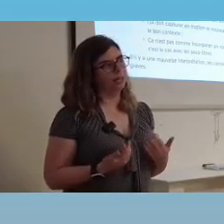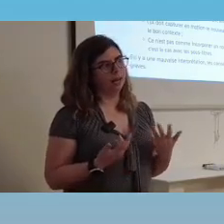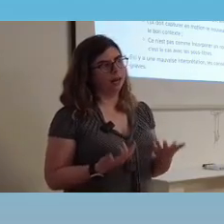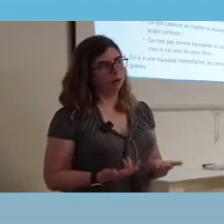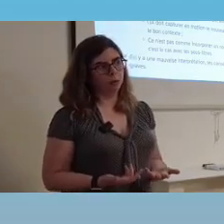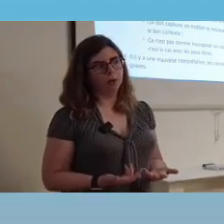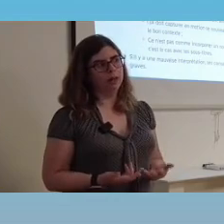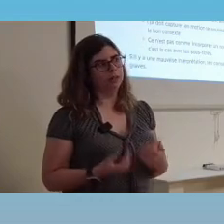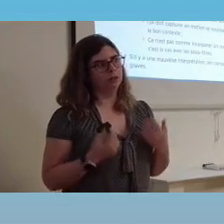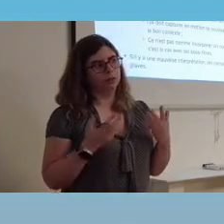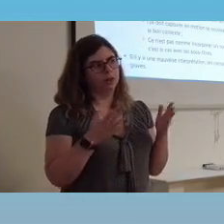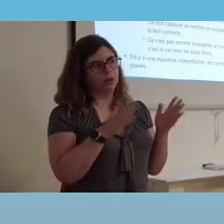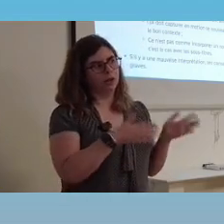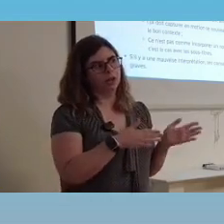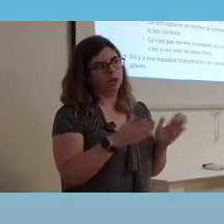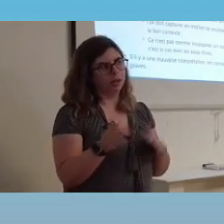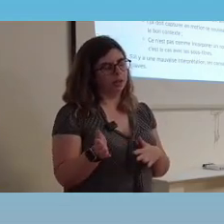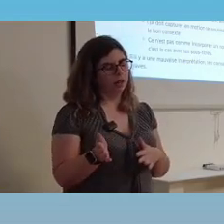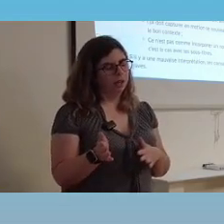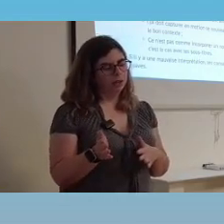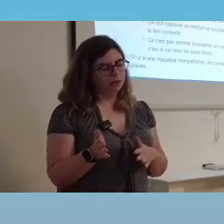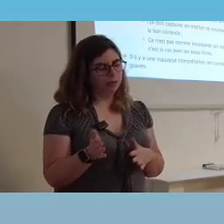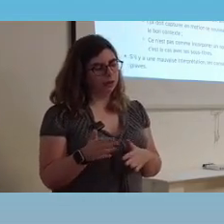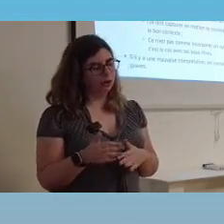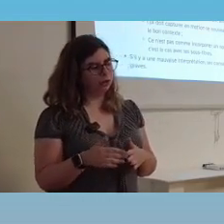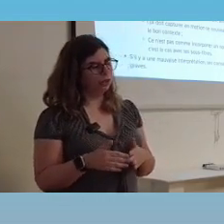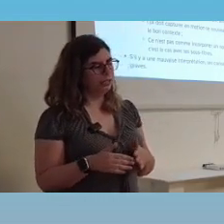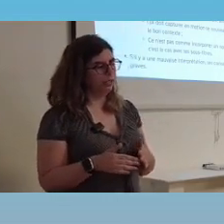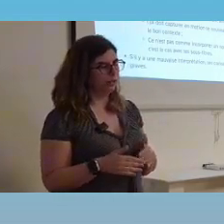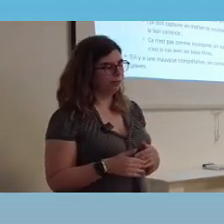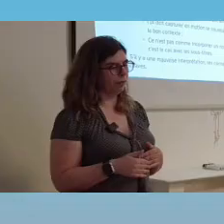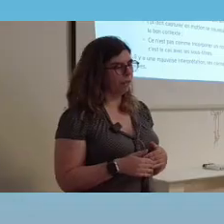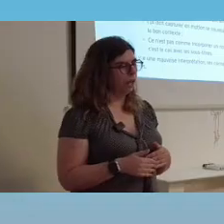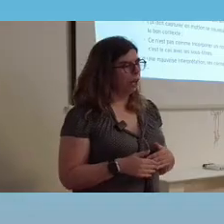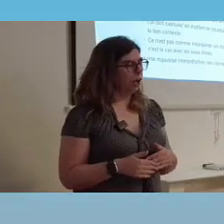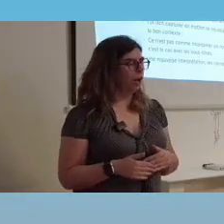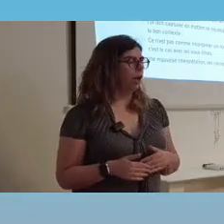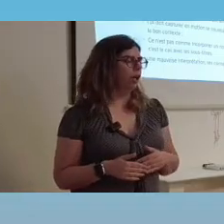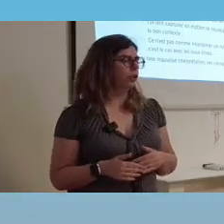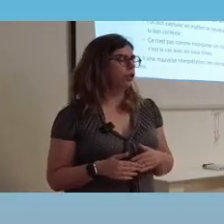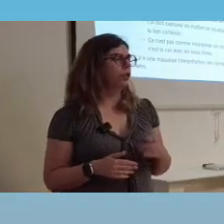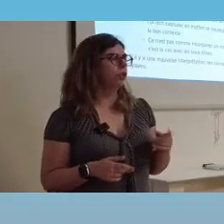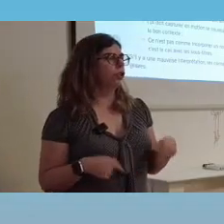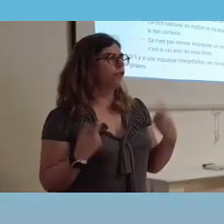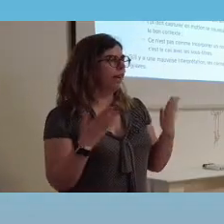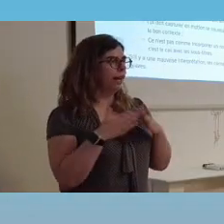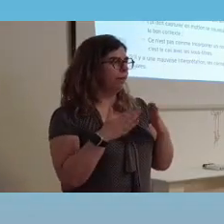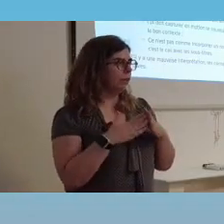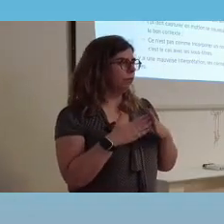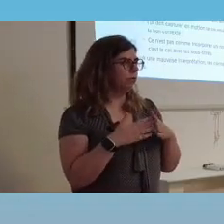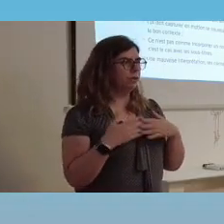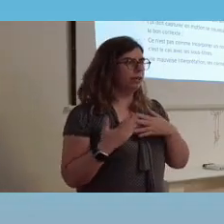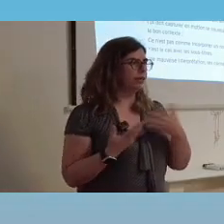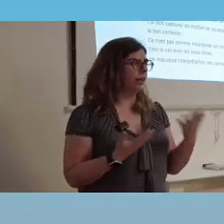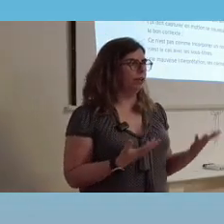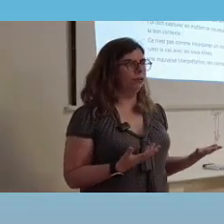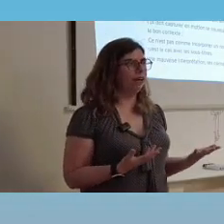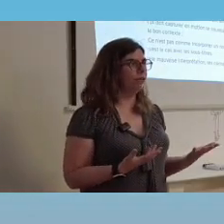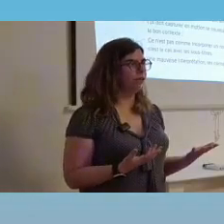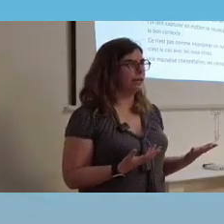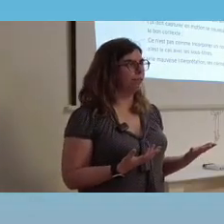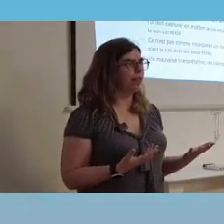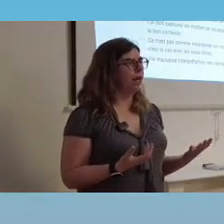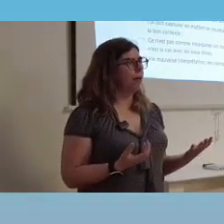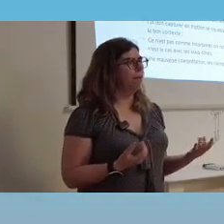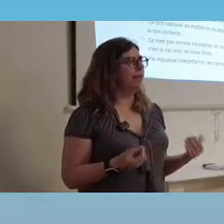je signe à l'endroit de fait. Quand je dis je vais à la maison, ça c'est du